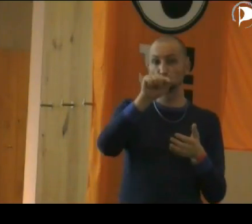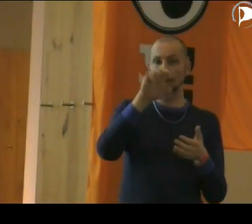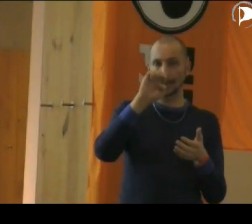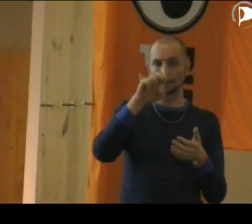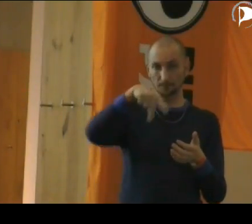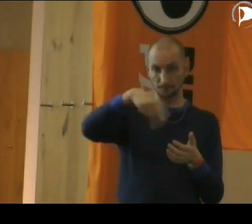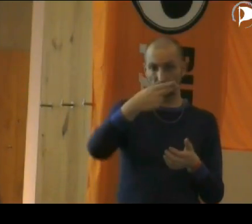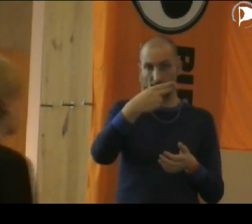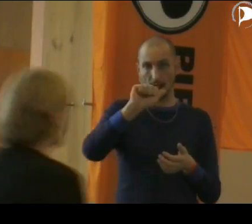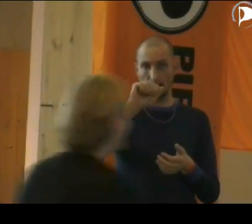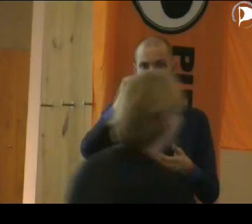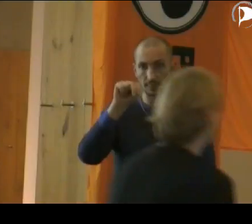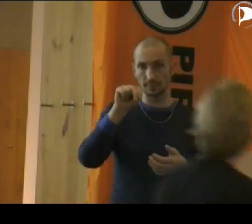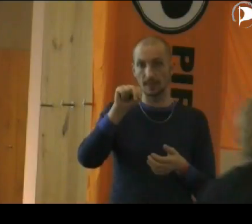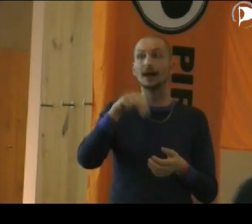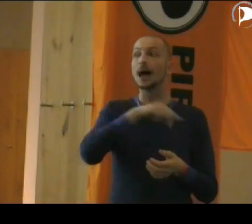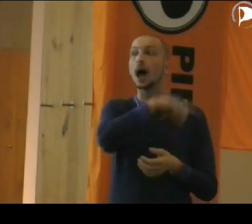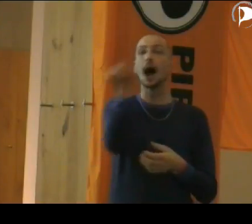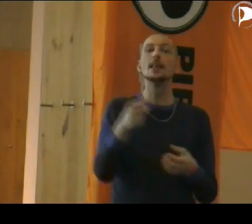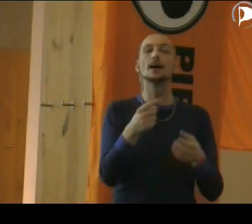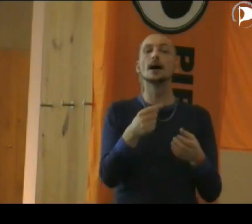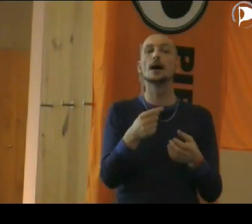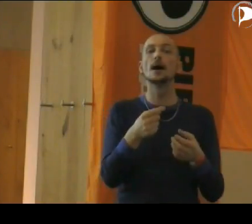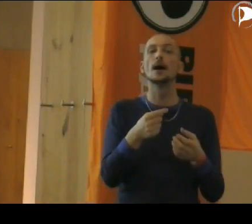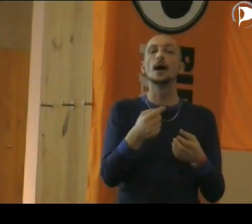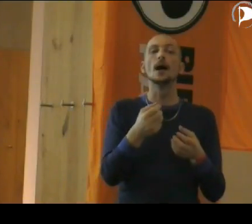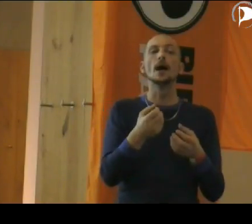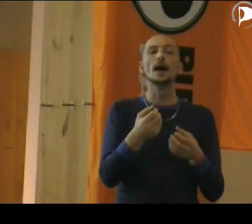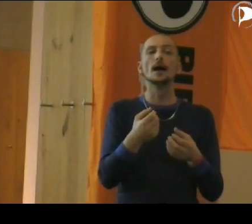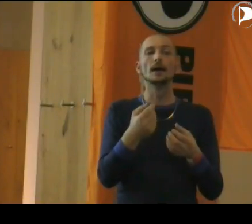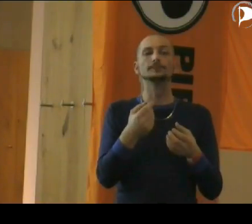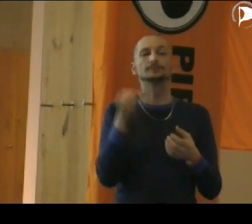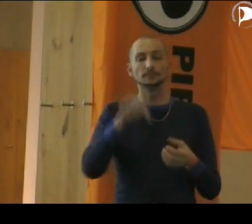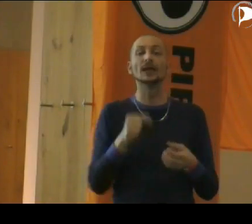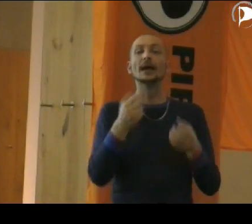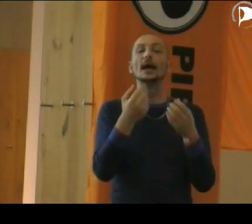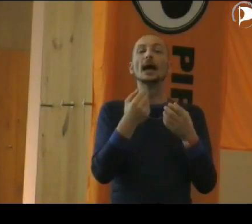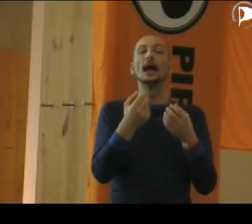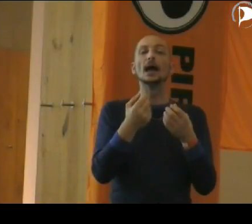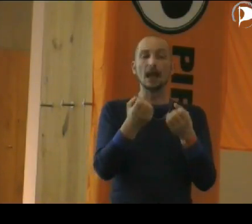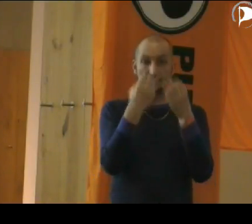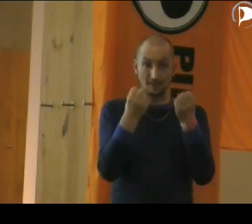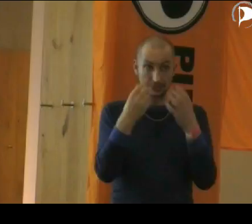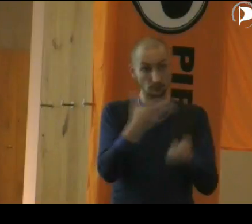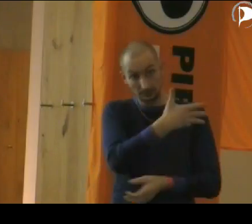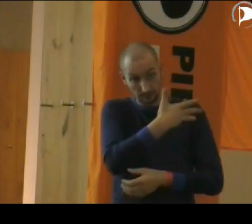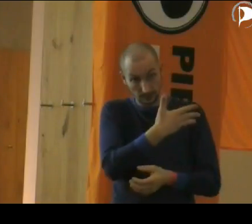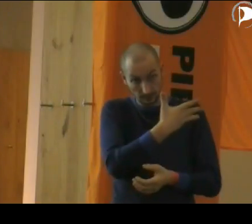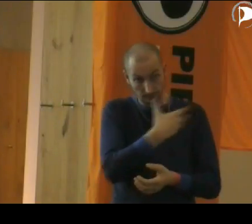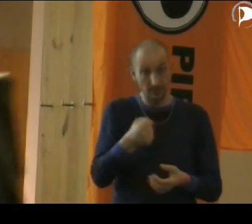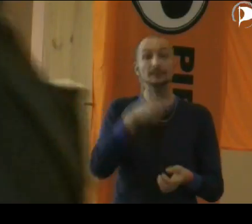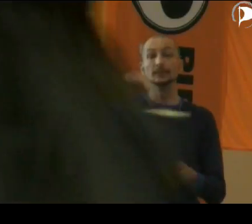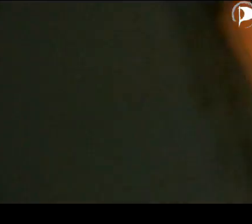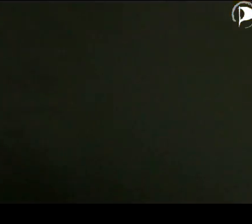ihr habt euch bestimmt schon einiges passiert die verbrauchten akkus mit band was wir uns starten 29